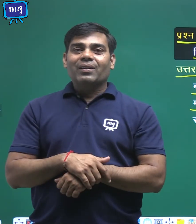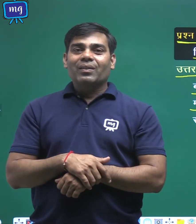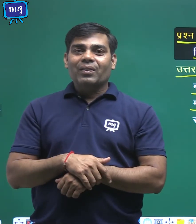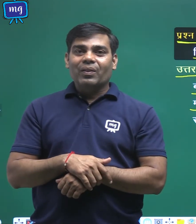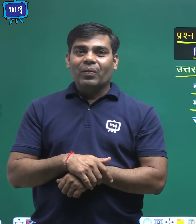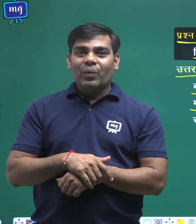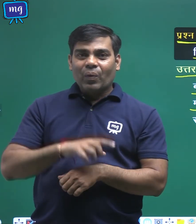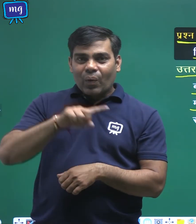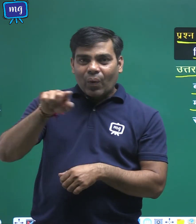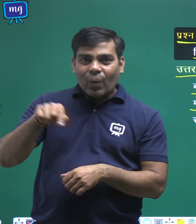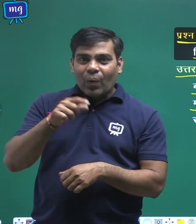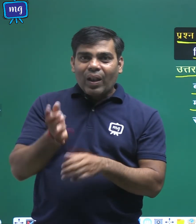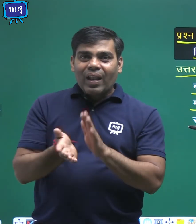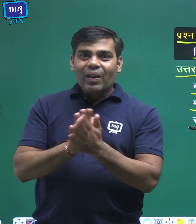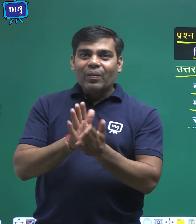गोल रोटी